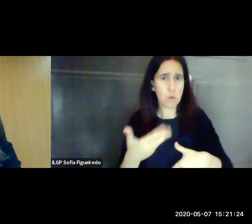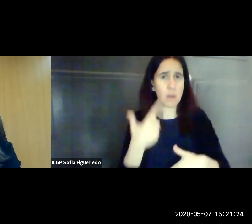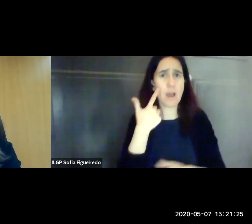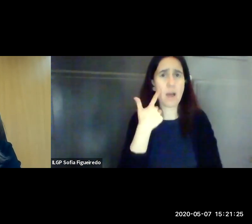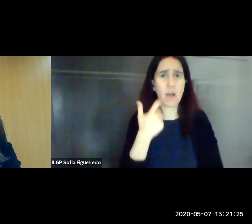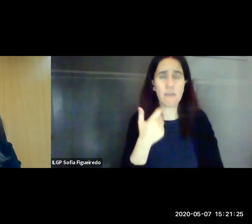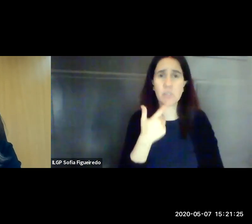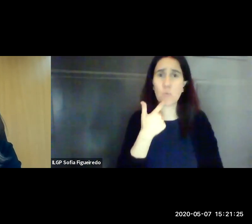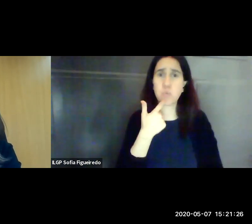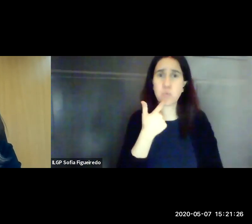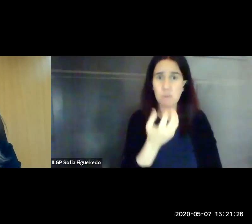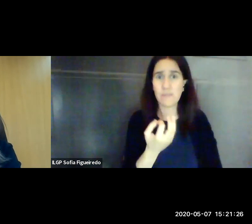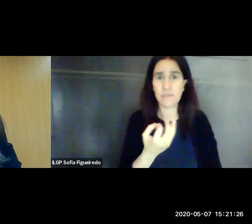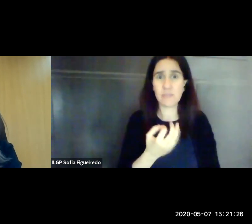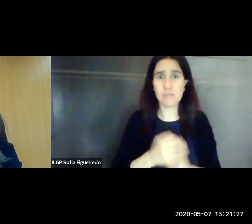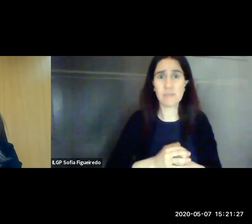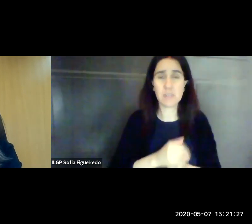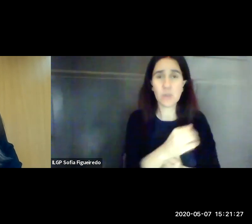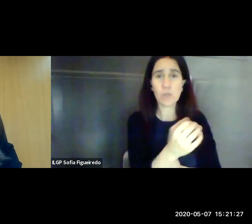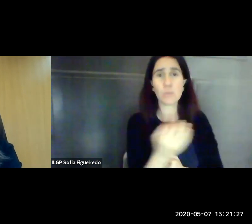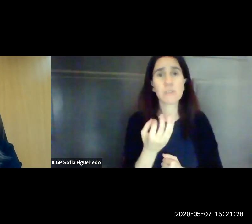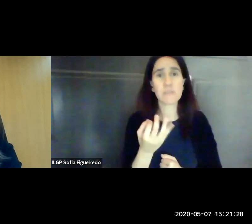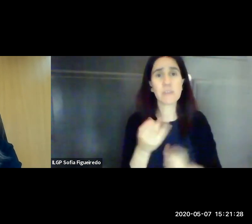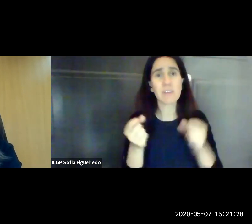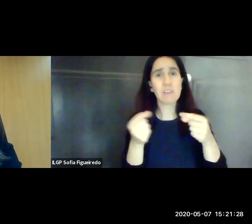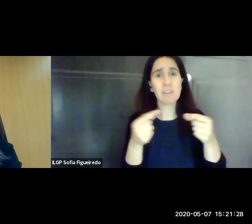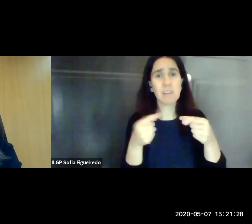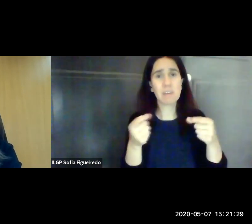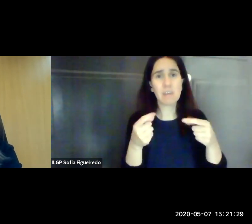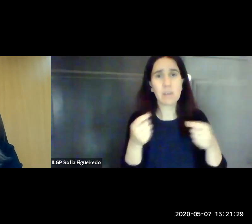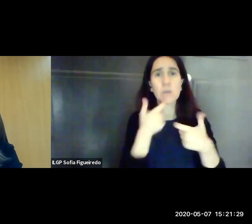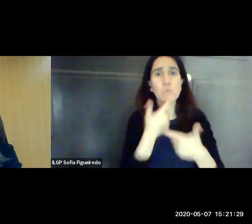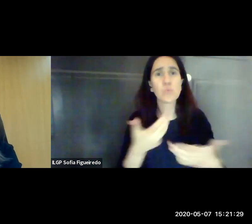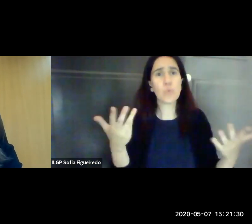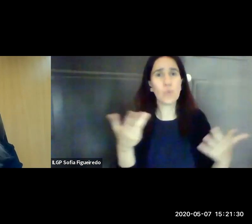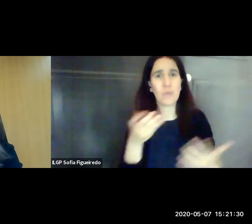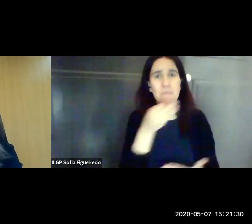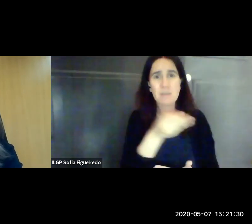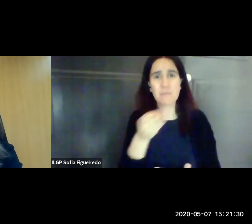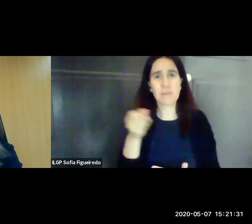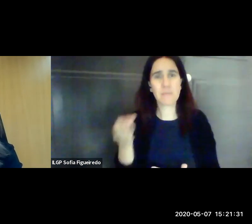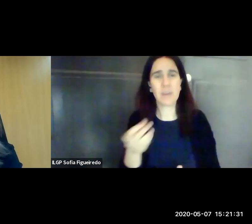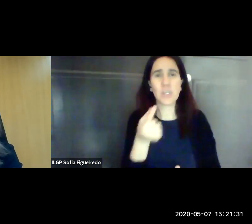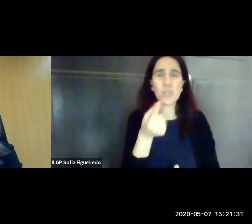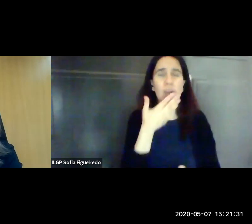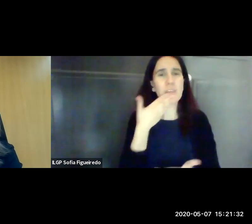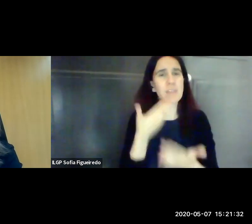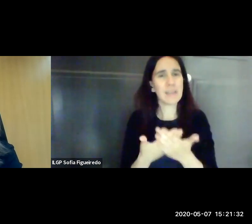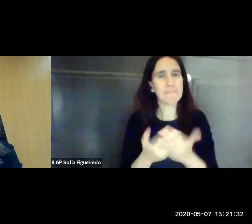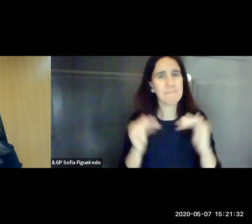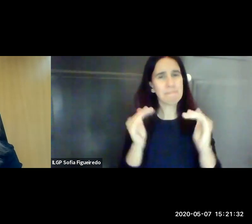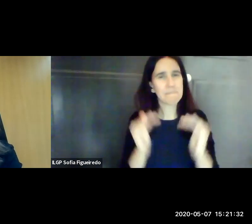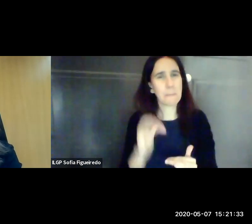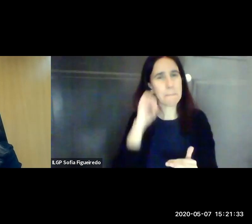em demasia, porque utilizamos o correio eletrónico para tudo e, portanto, por vezes perde um bocadinho a eficácia. É